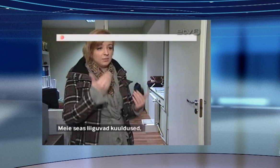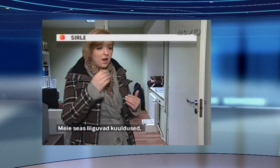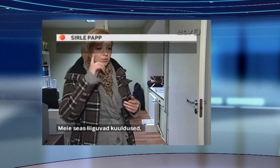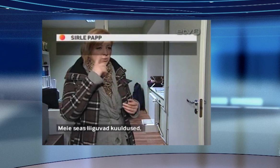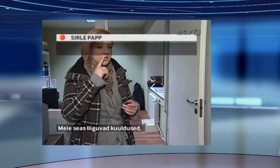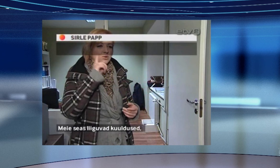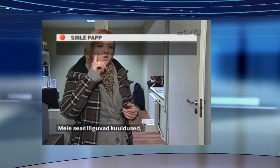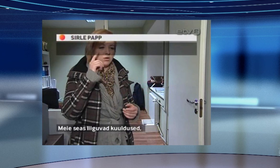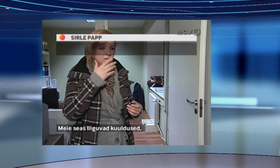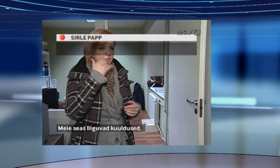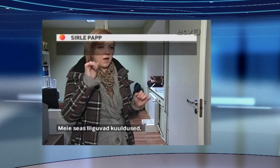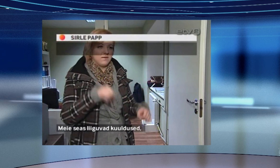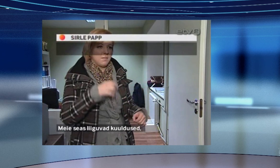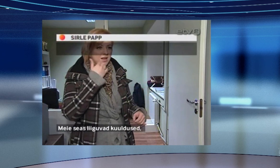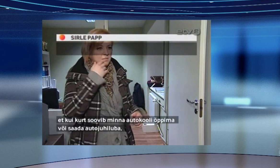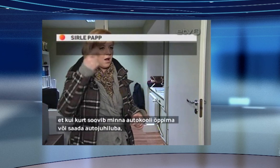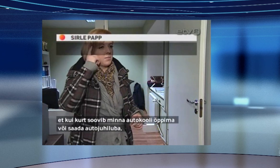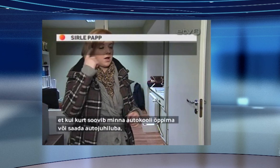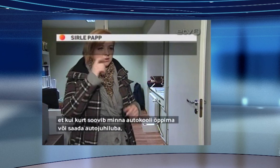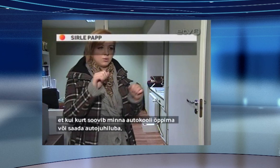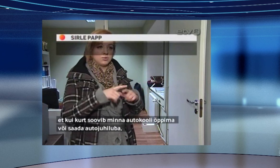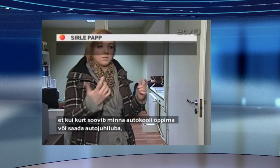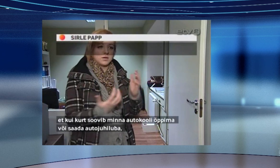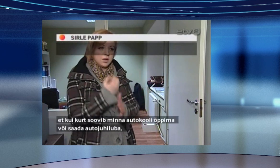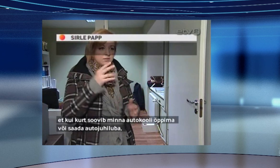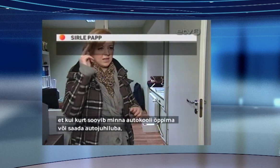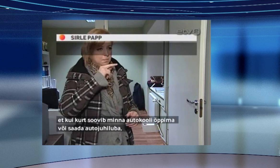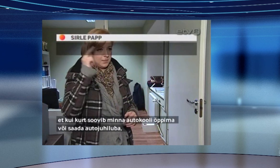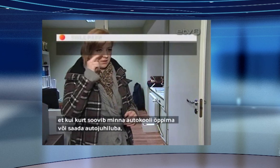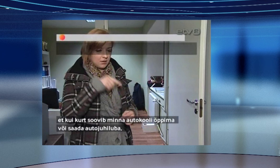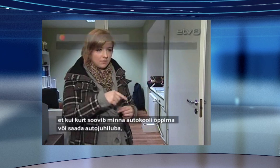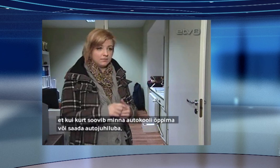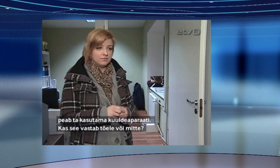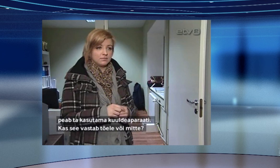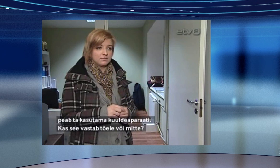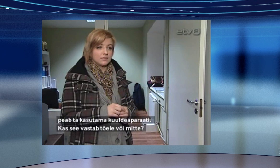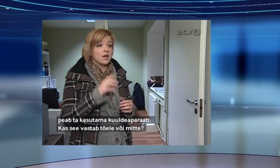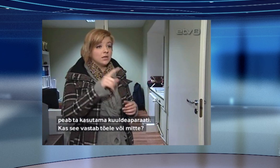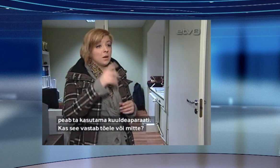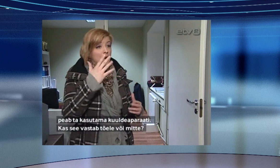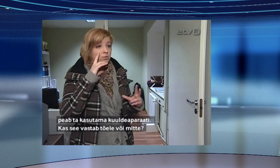saa sõita paremast, vaid lähe ta vasakas. Aga muidu tuleb parem.